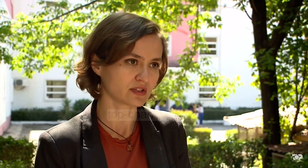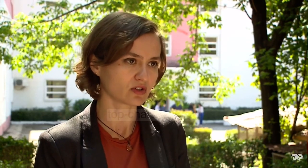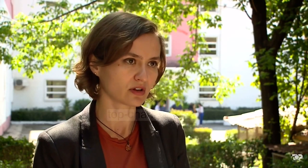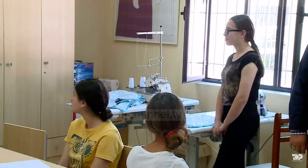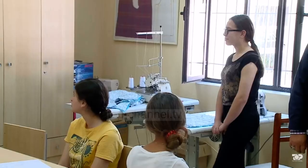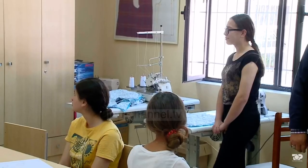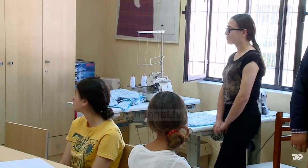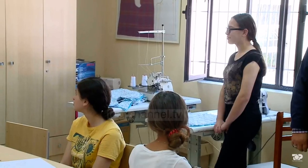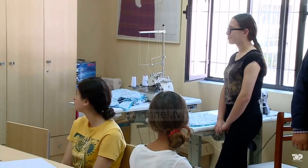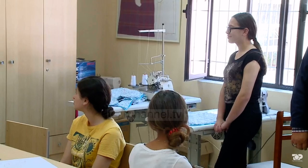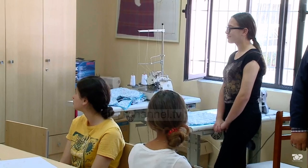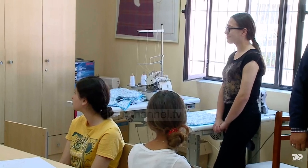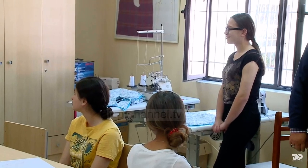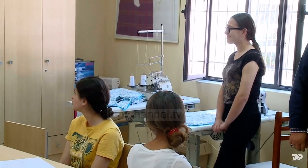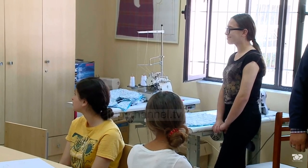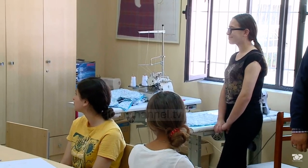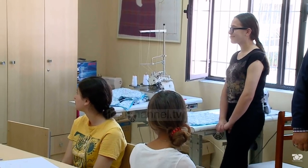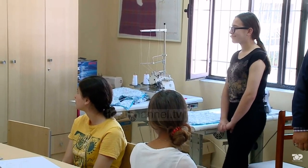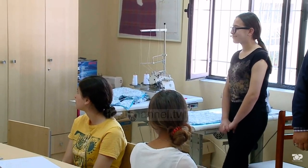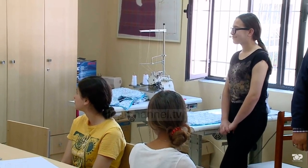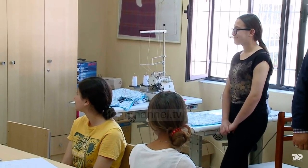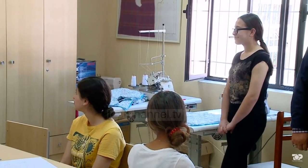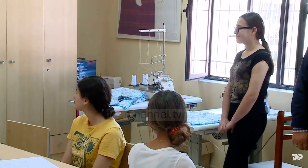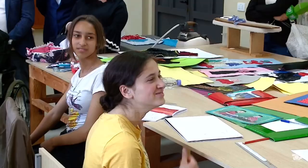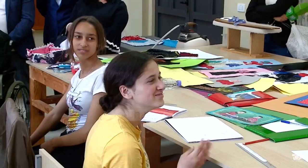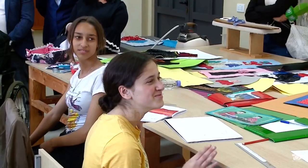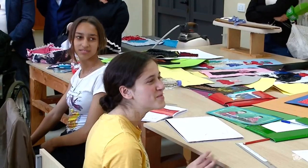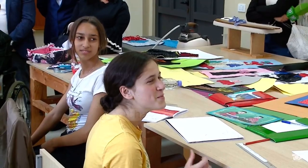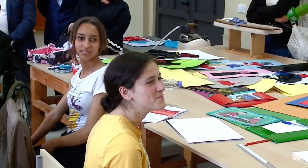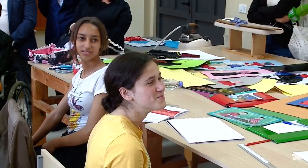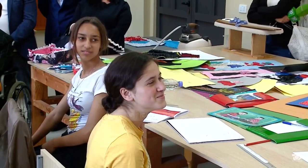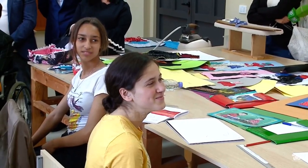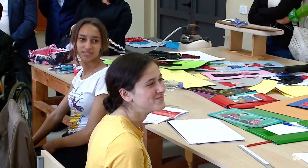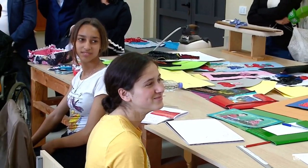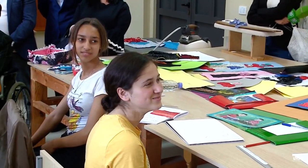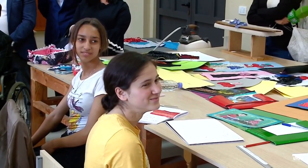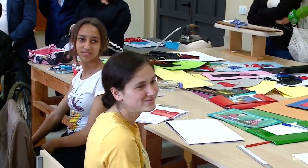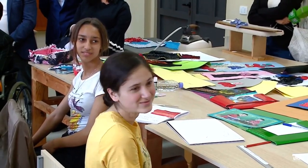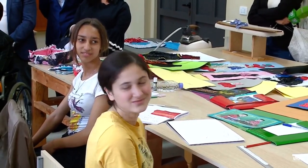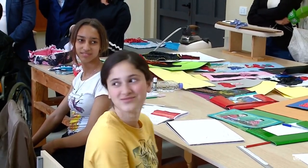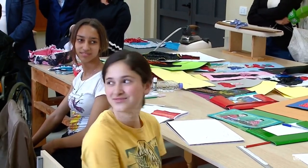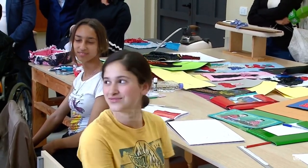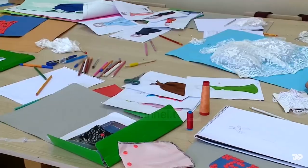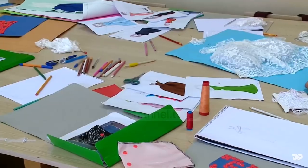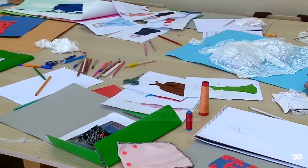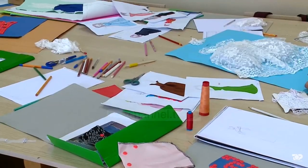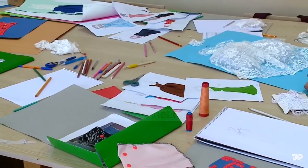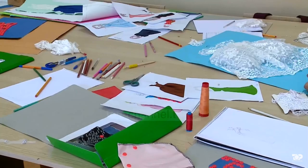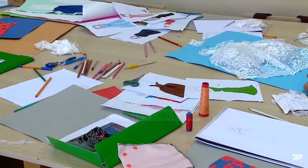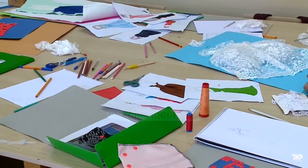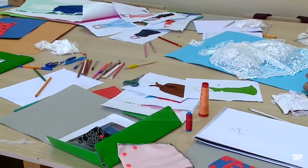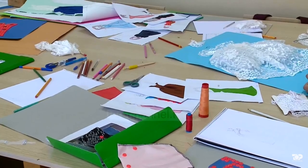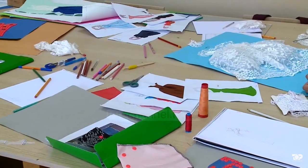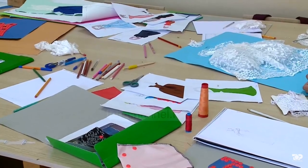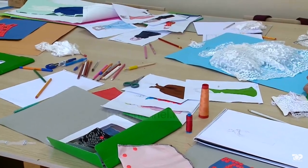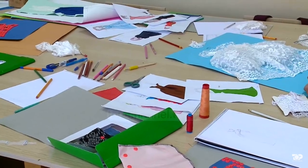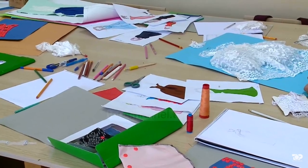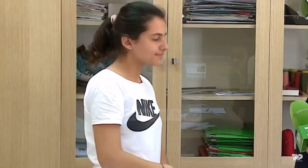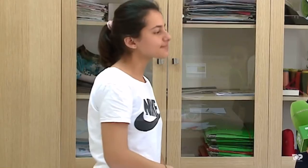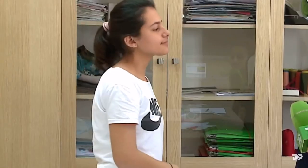parauniversitar. Fëmijët që ndjekin këtë institut nuk flasin dhe nuk dëgjojnë, por kjo nuk i pengon të kenë dëshira dhe ëndra për të ardhmen e tyre. Mua më pëlqen